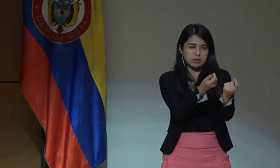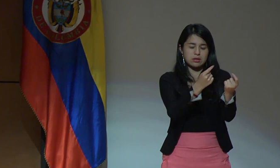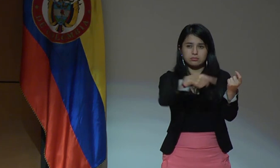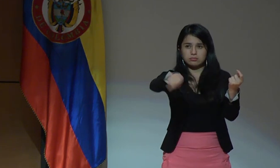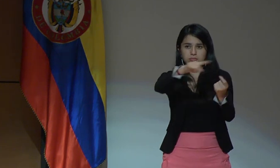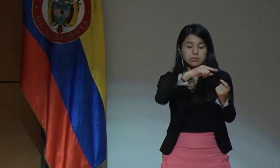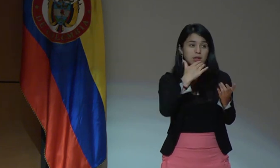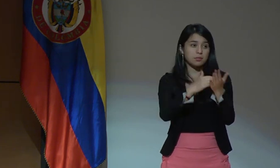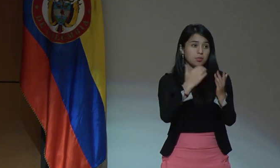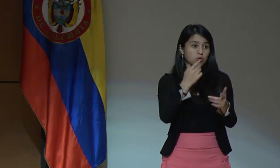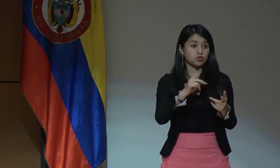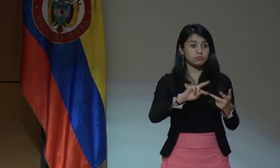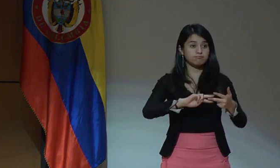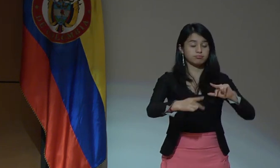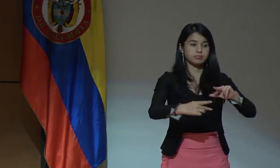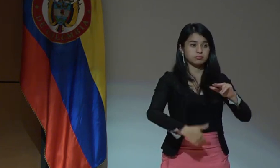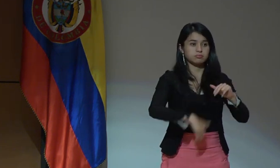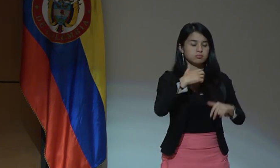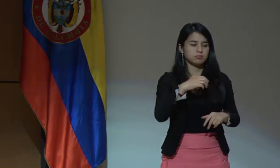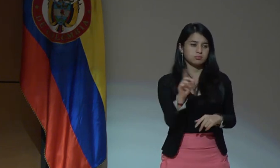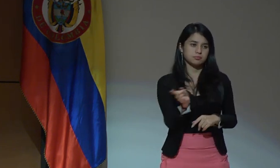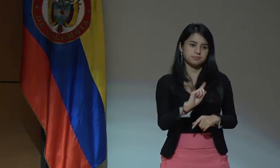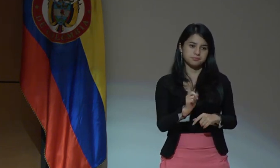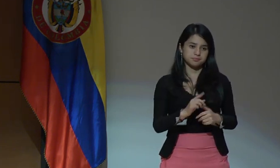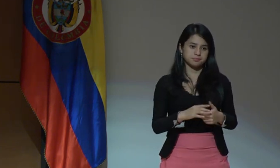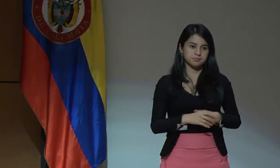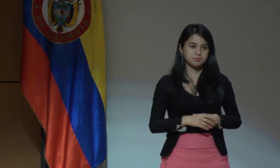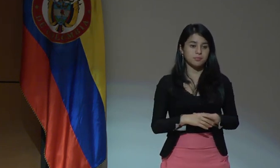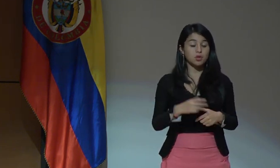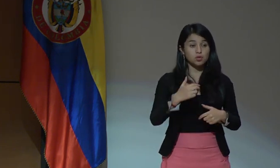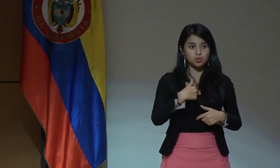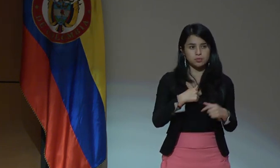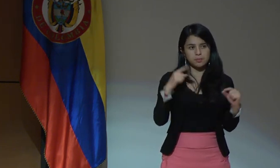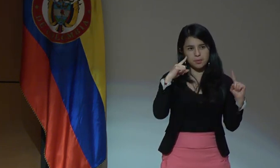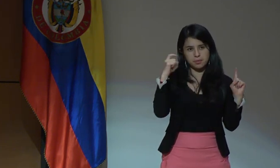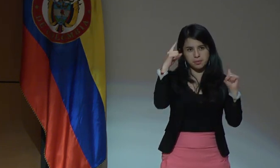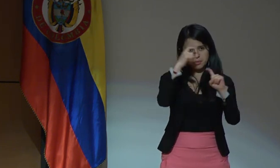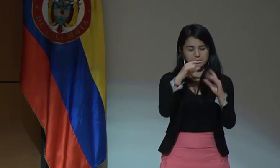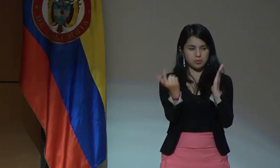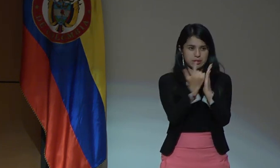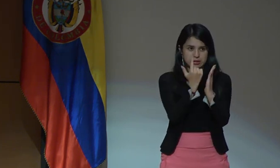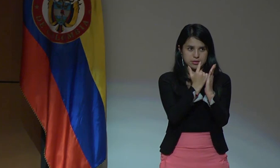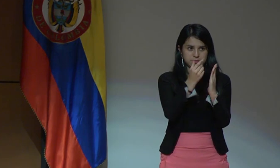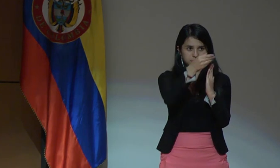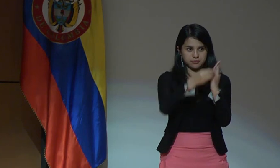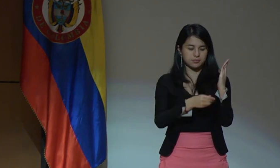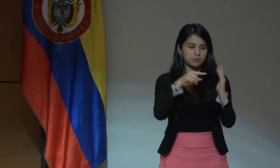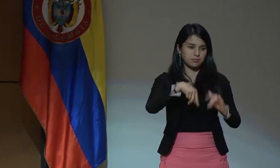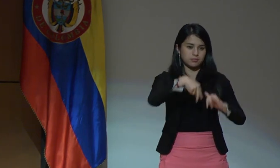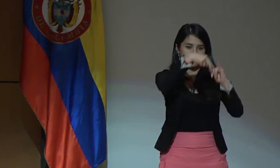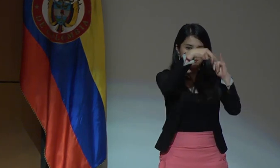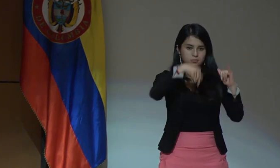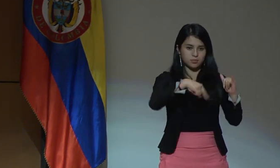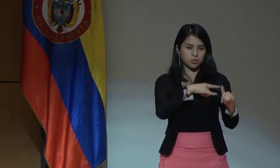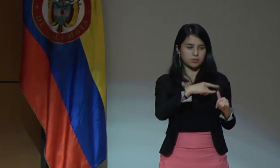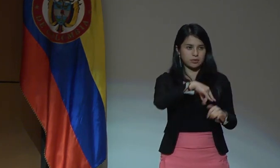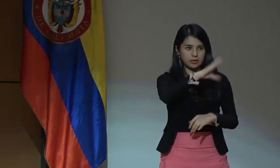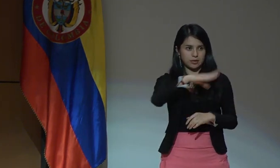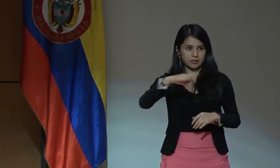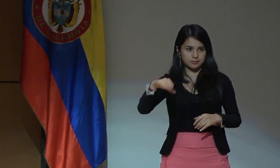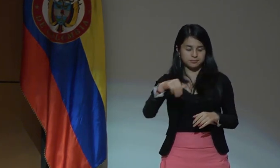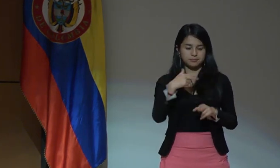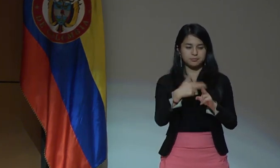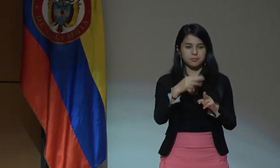podemos reaccionar de la misma manera. Yo estuve revisando un libro de una antropóloga de esta universidad que se llama